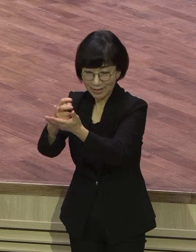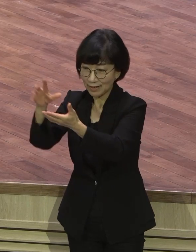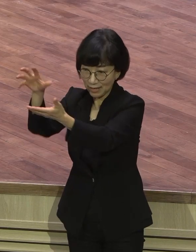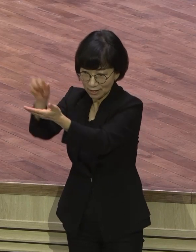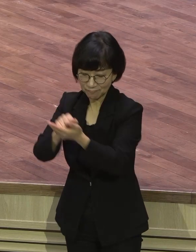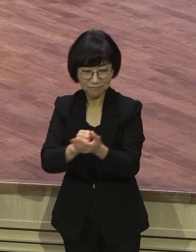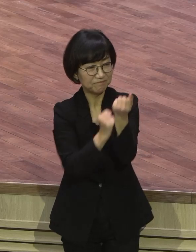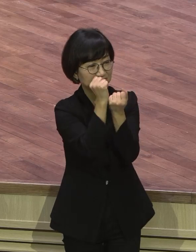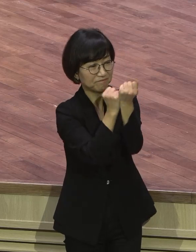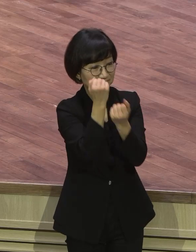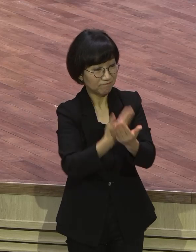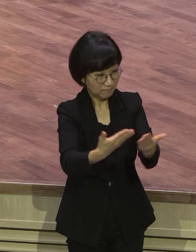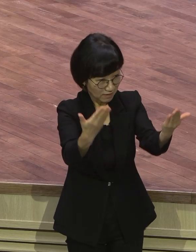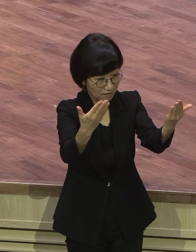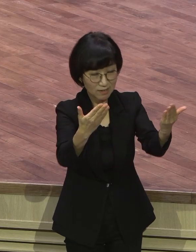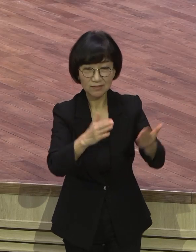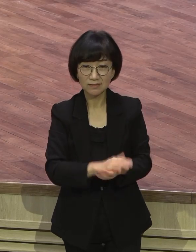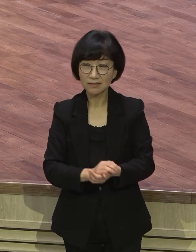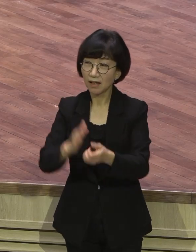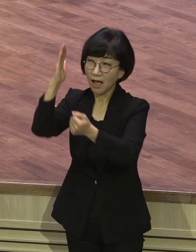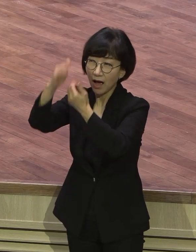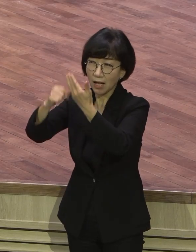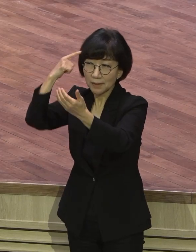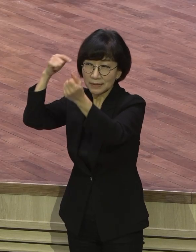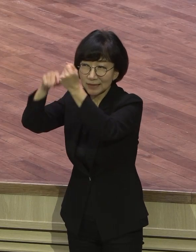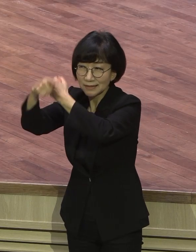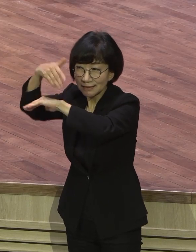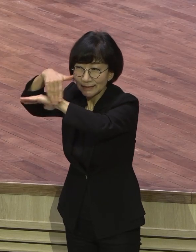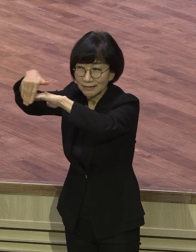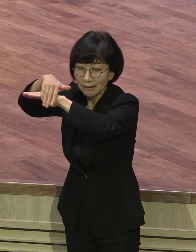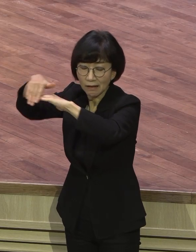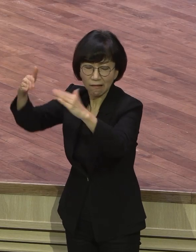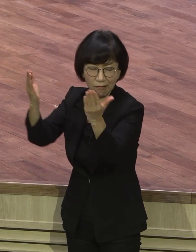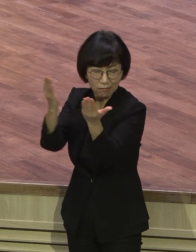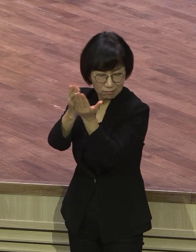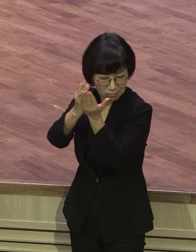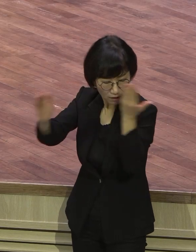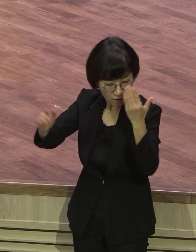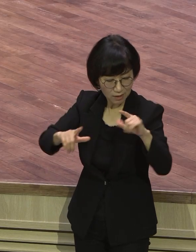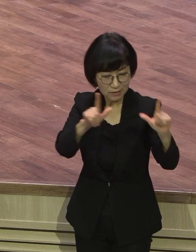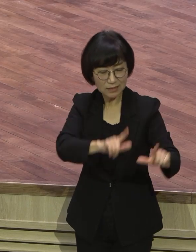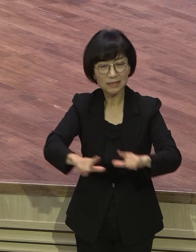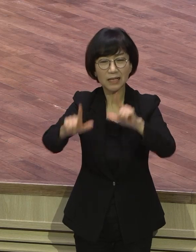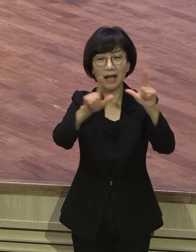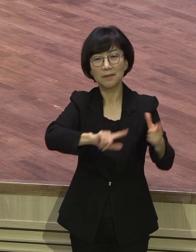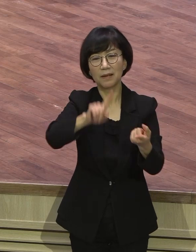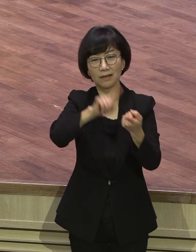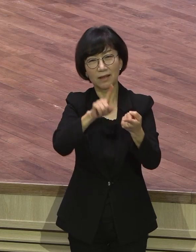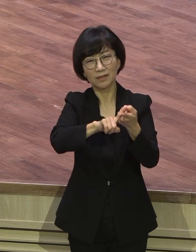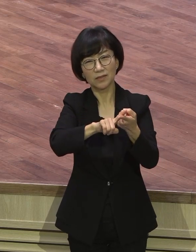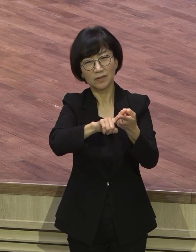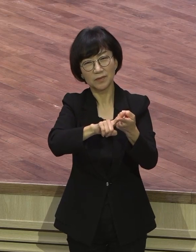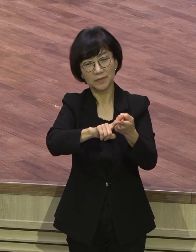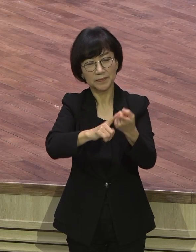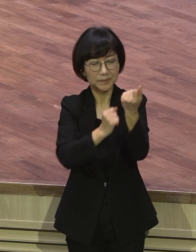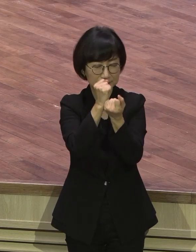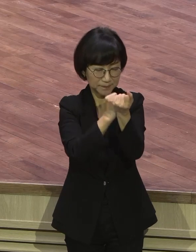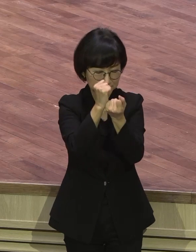하나님의 뜻과 전혀 상관없는 삶을 살고 있는 것을 깨우쳐주고 있는